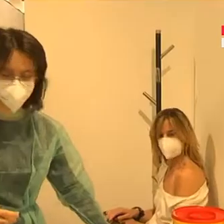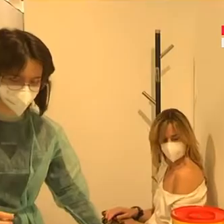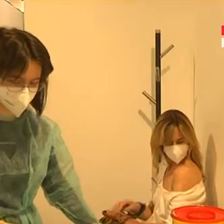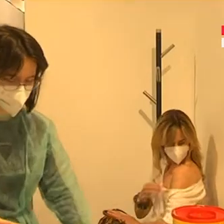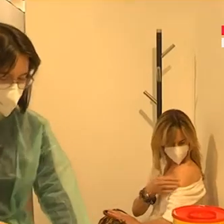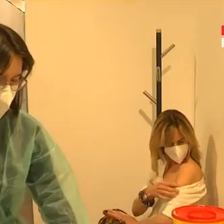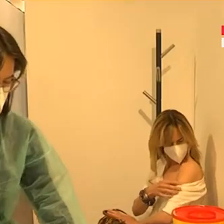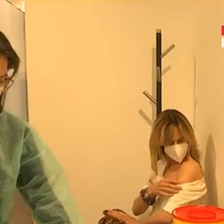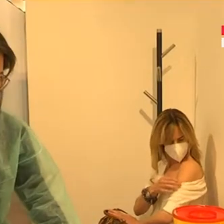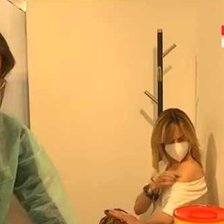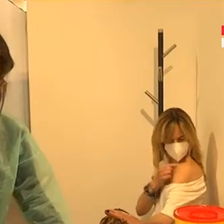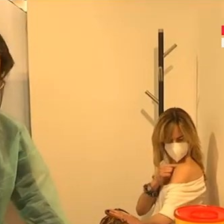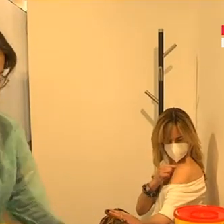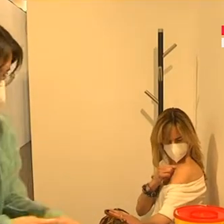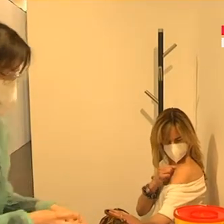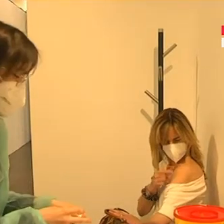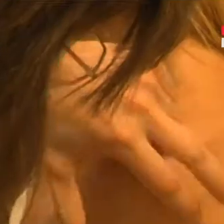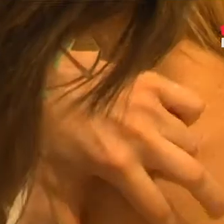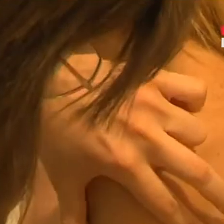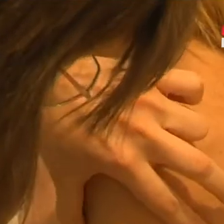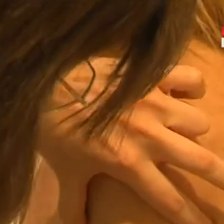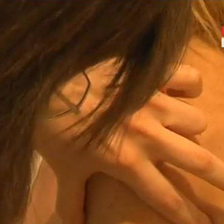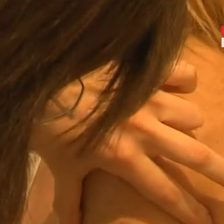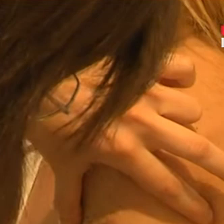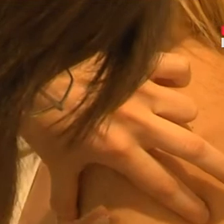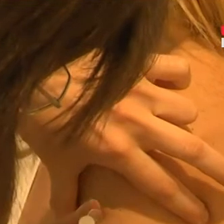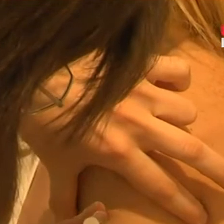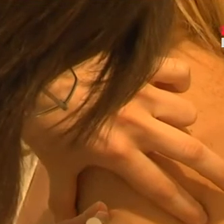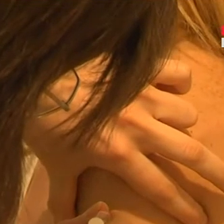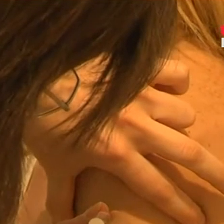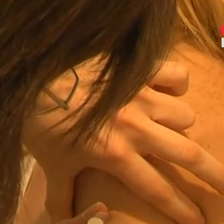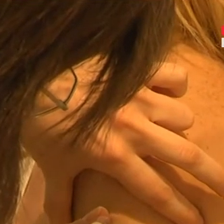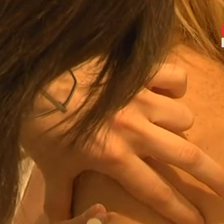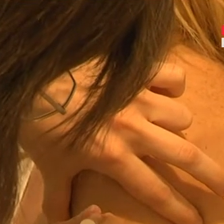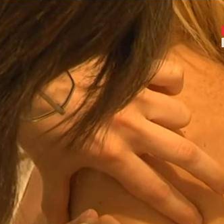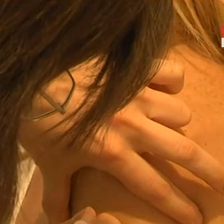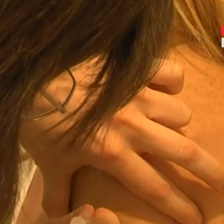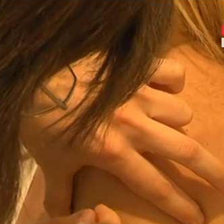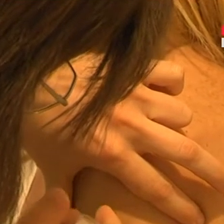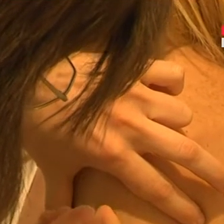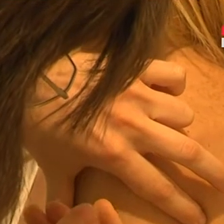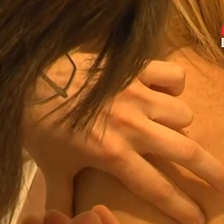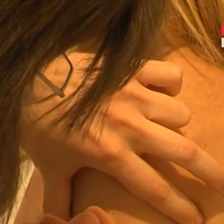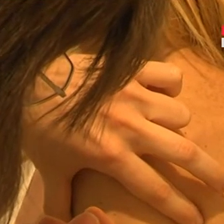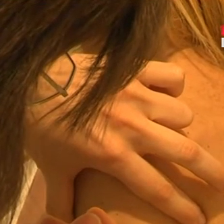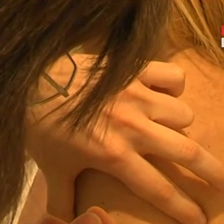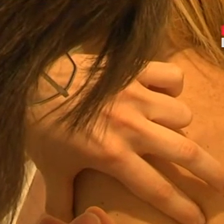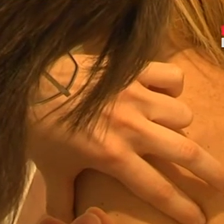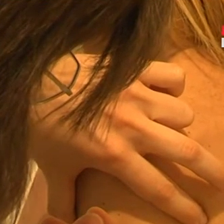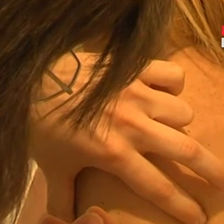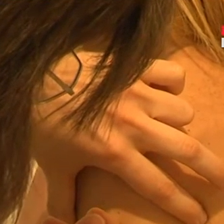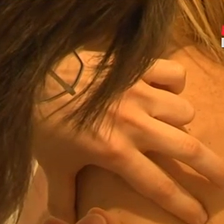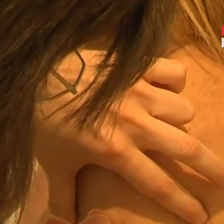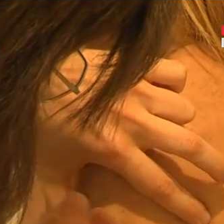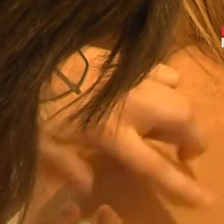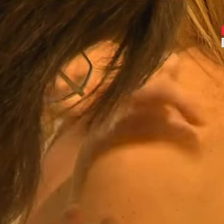nuovi arrivi. Una campagna che sarà rinforzata dall'imminente spedizione di 3.000 dosi di Johnson & Johnson, dosi queste in ritardo